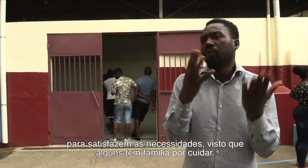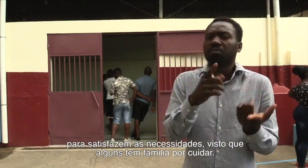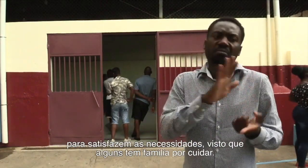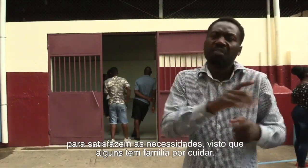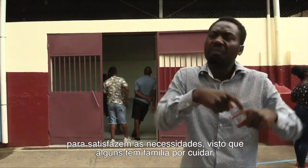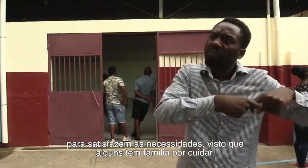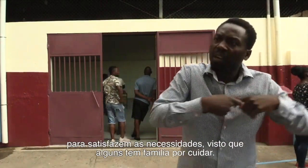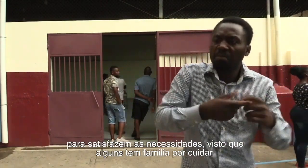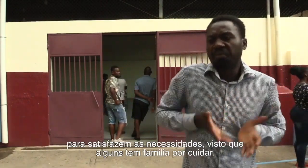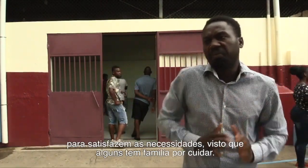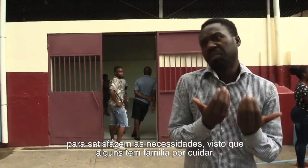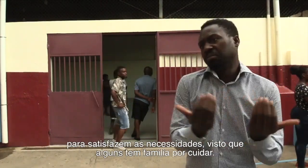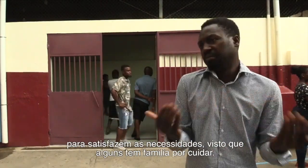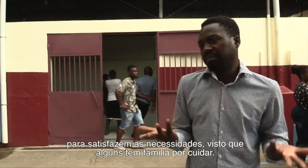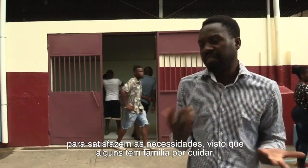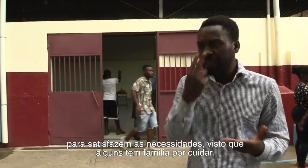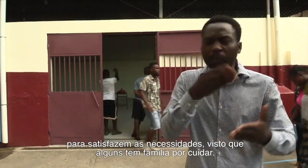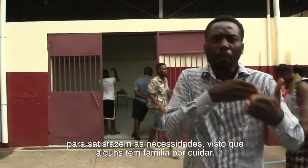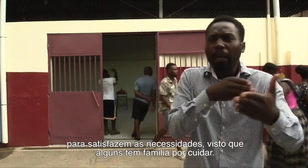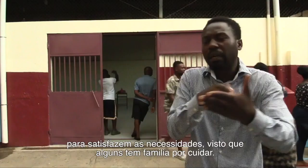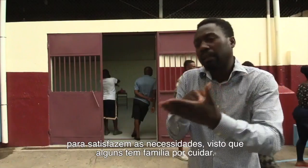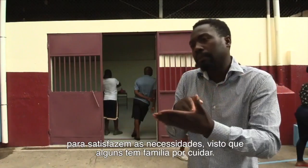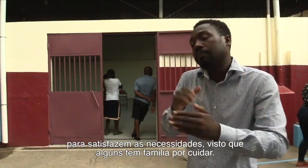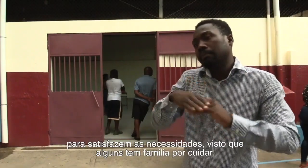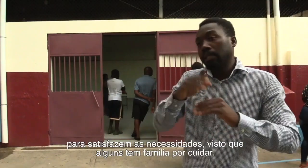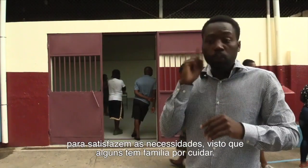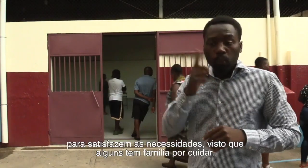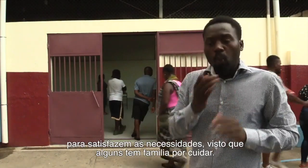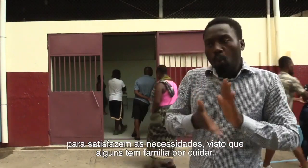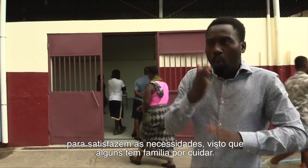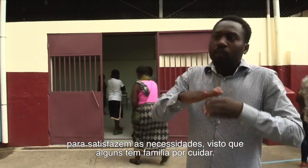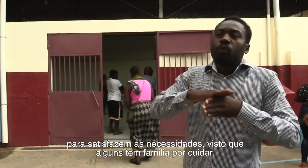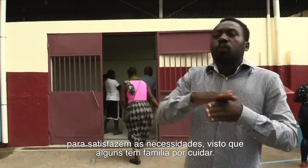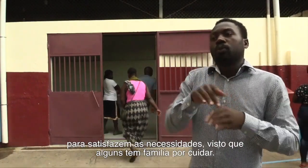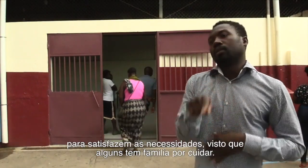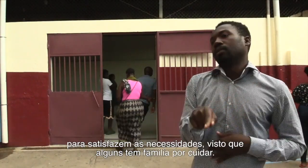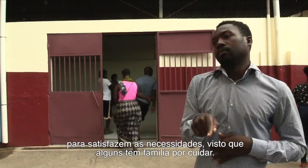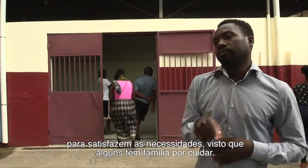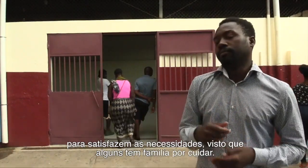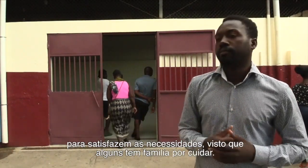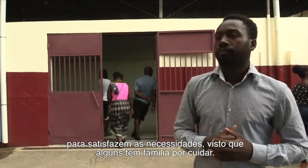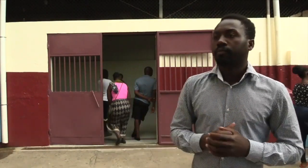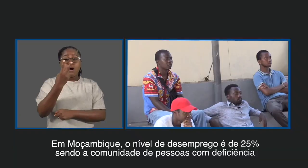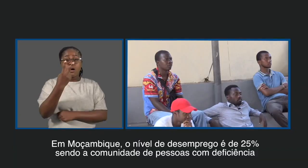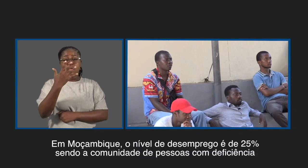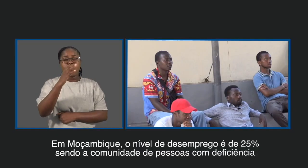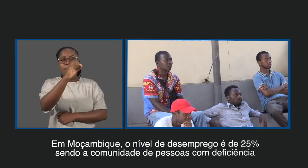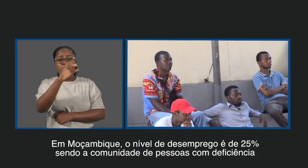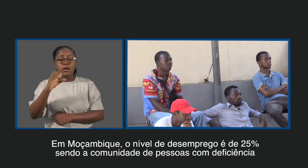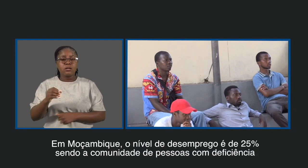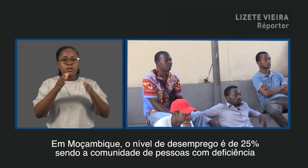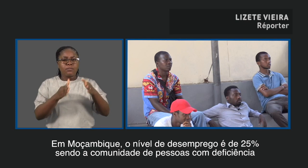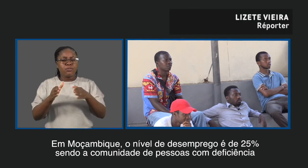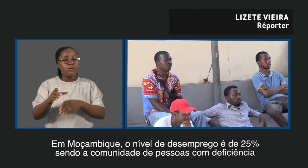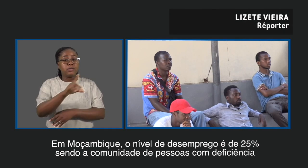para satisfazer as necessidades, visto que alguns têm família por cuidar. Em